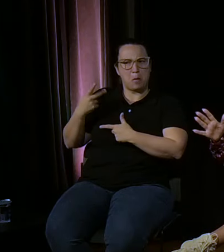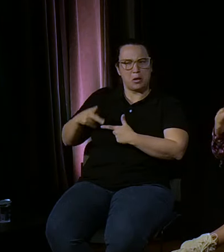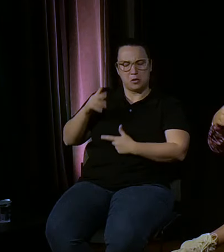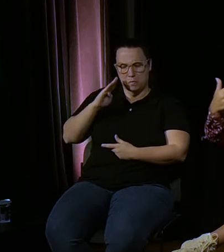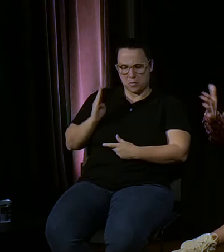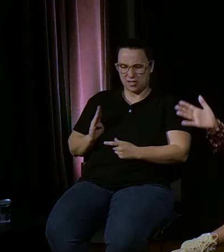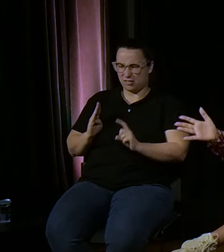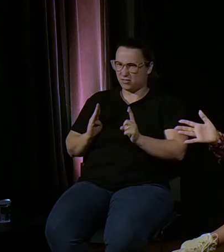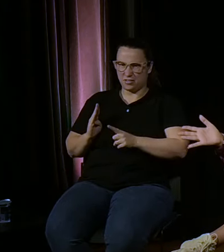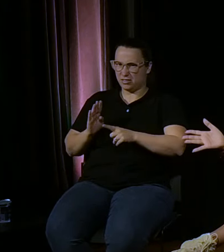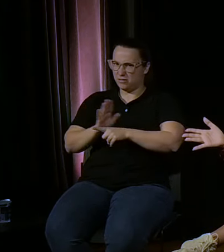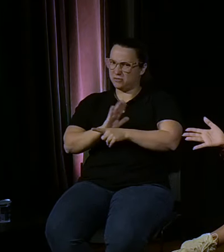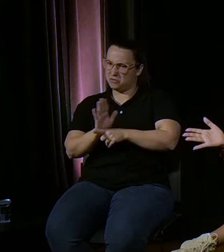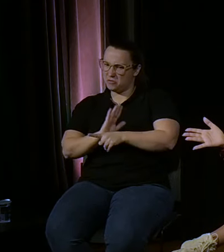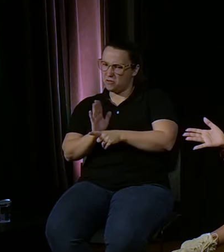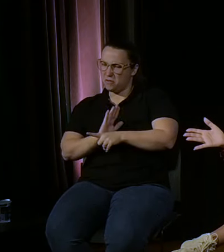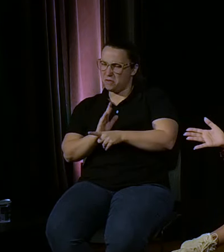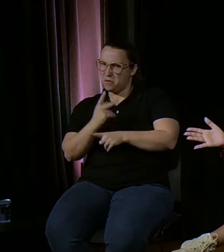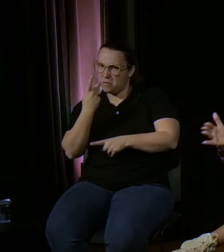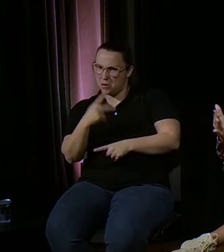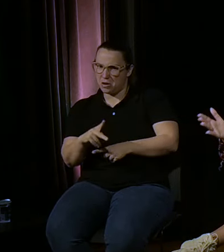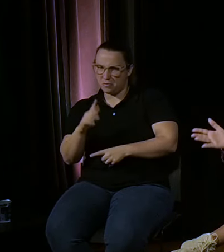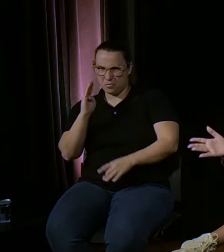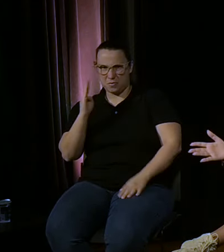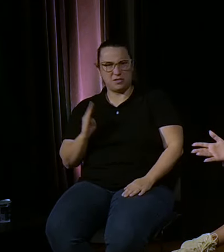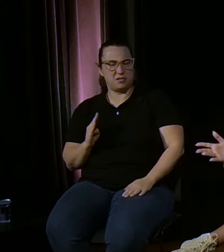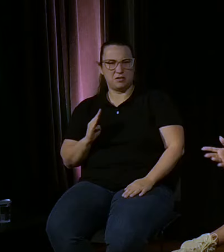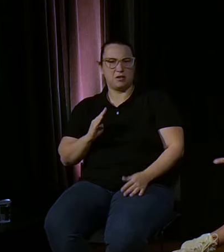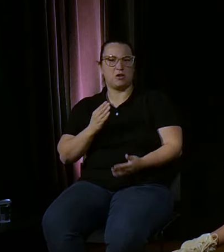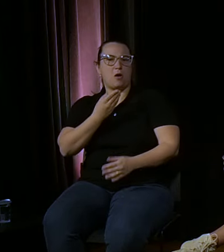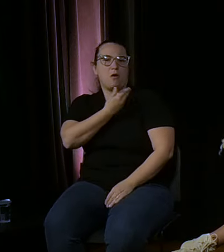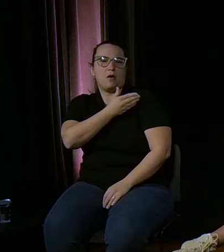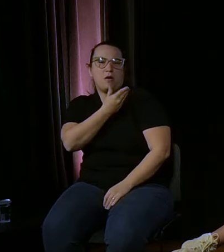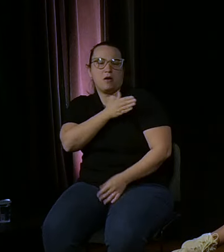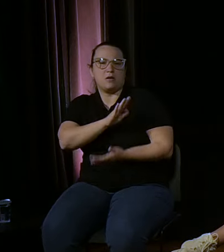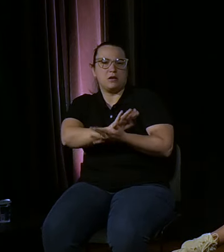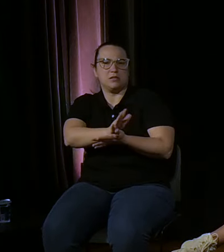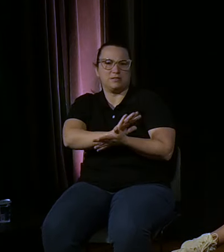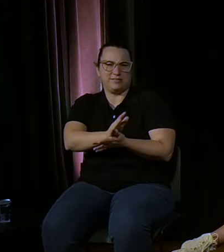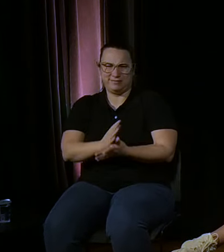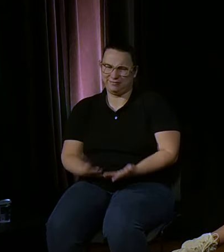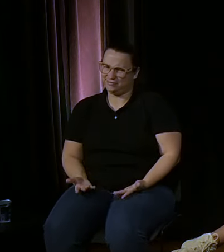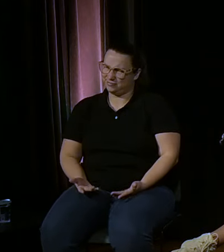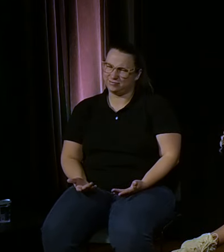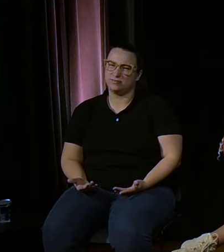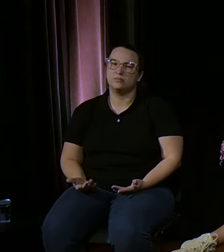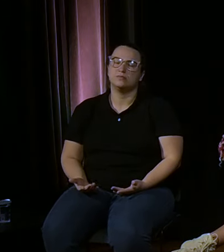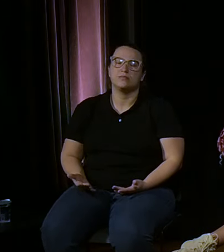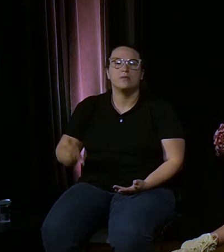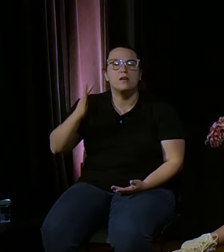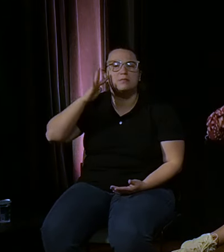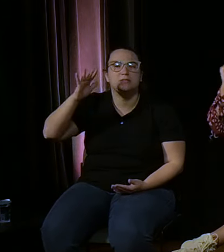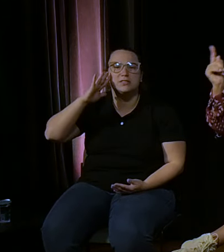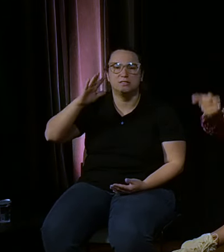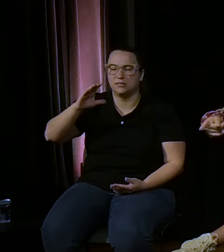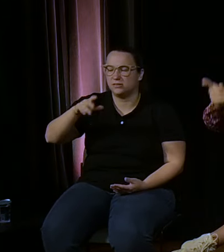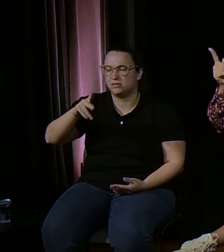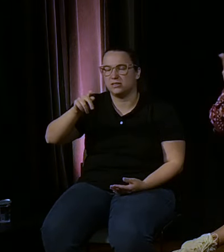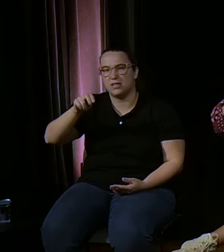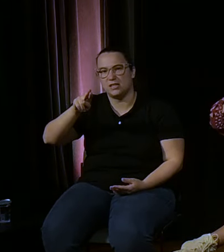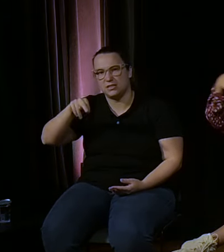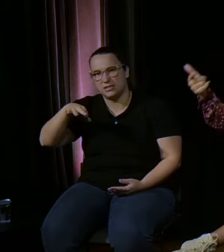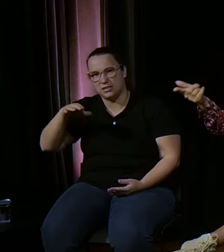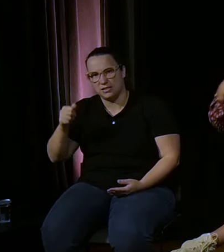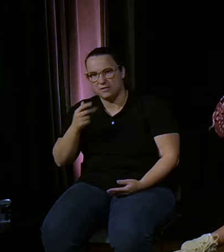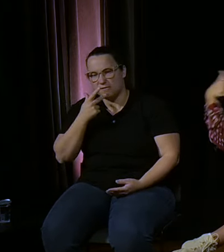brasileiro. Que no filme existe um problema que não é brasileiro, que é o preconceito racial. E pensando também, já que a Karine trouxe essa coisa dos Osby,